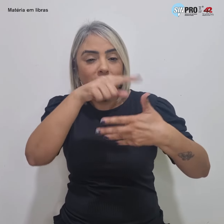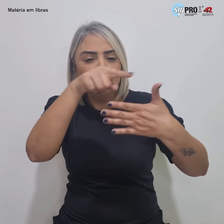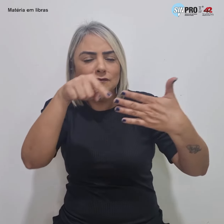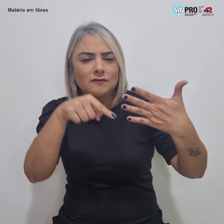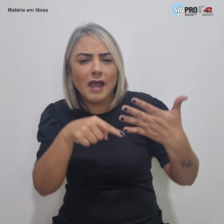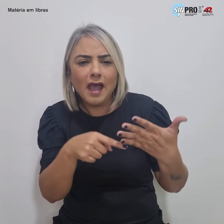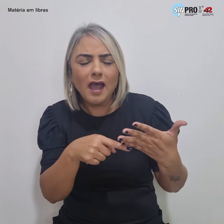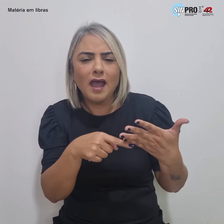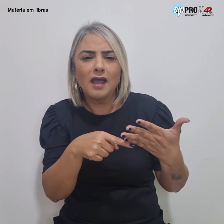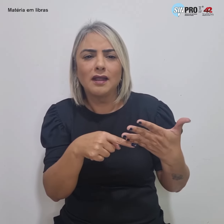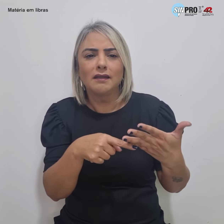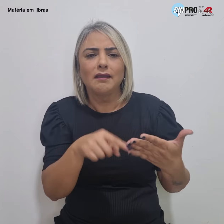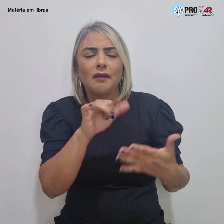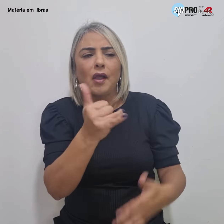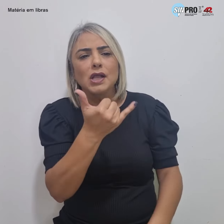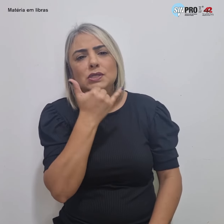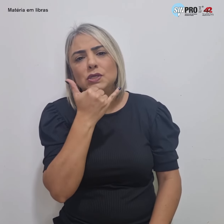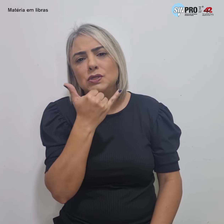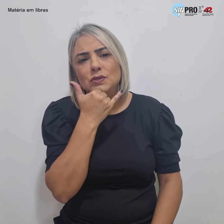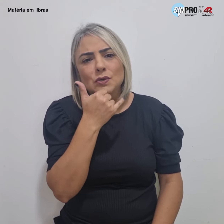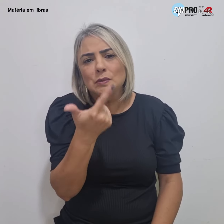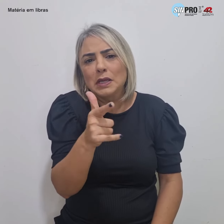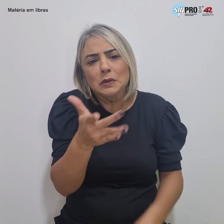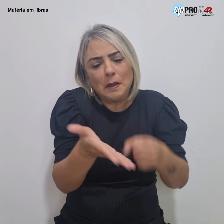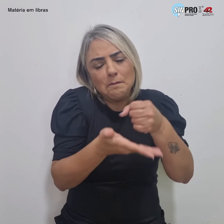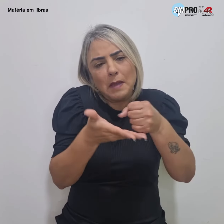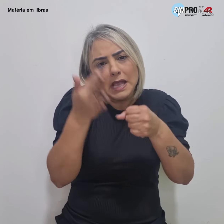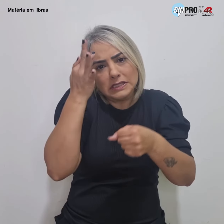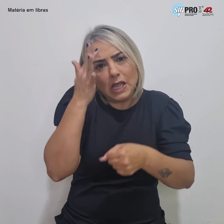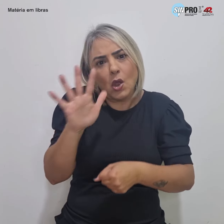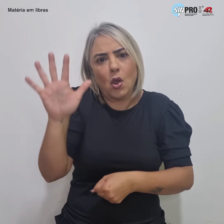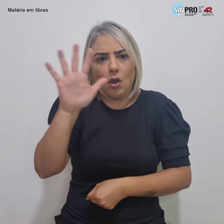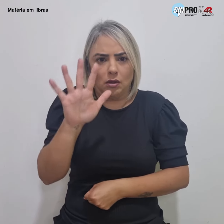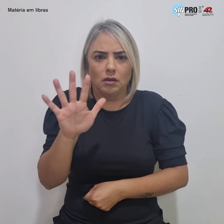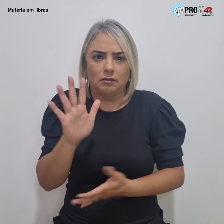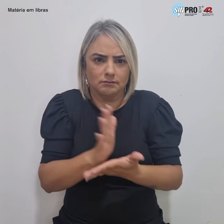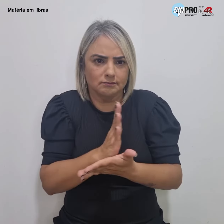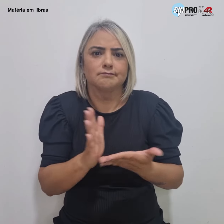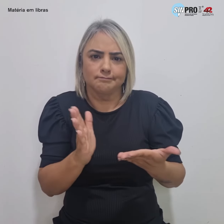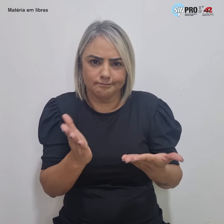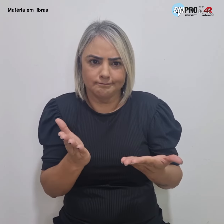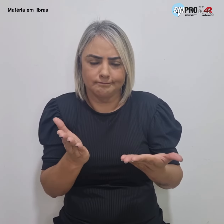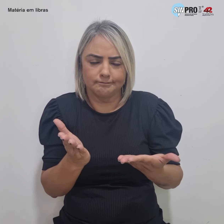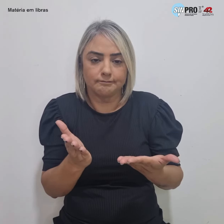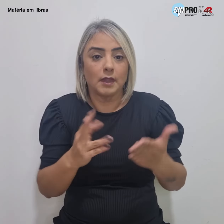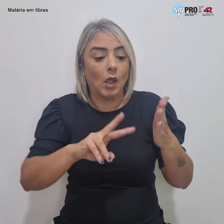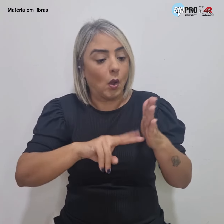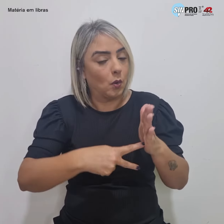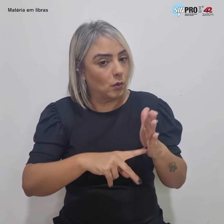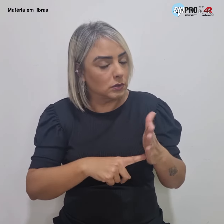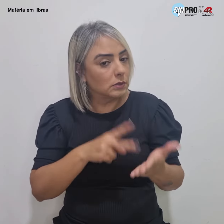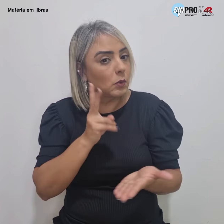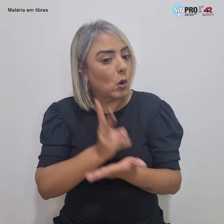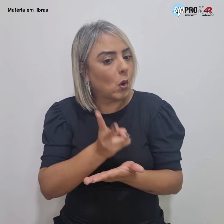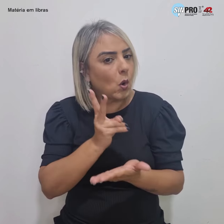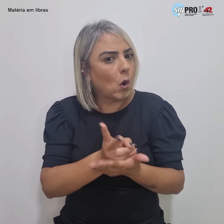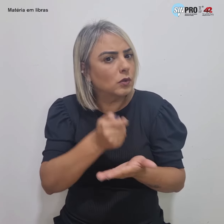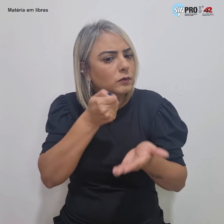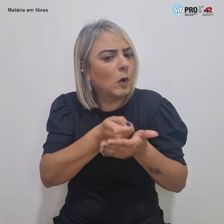com justificativas inconsistentes foram algumas delas o sempre vai continuar cobrando que a